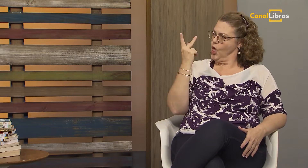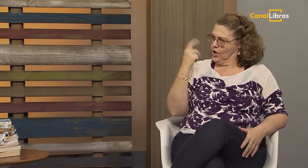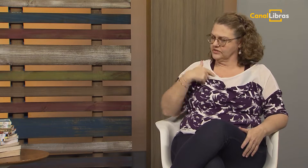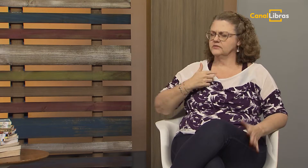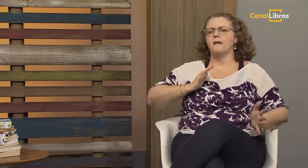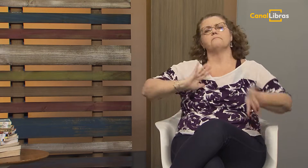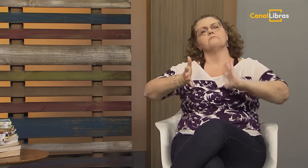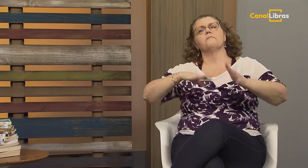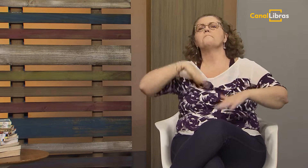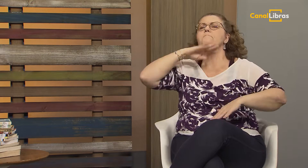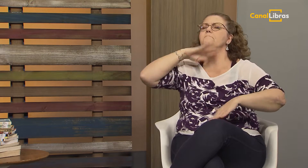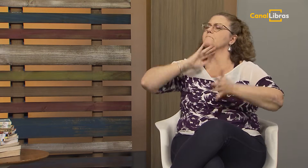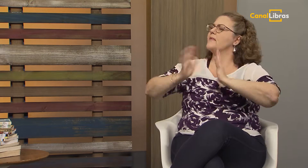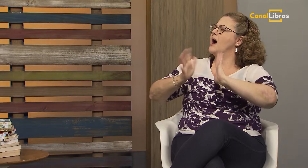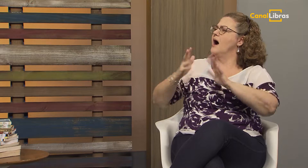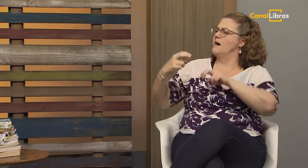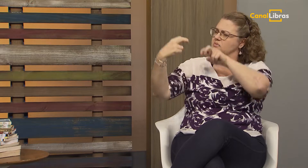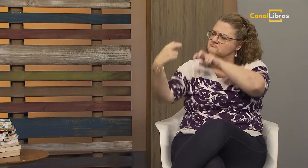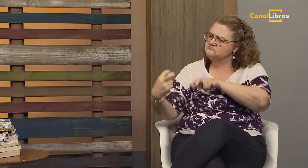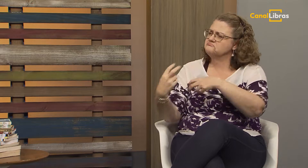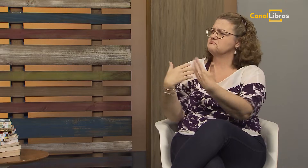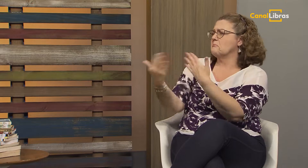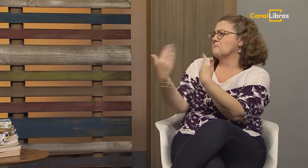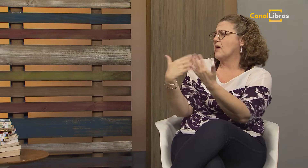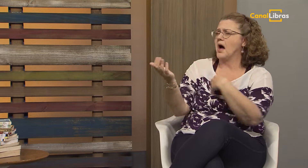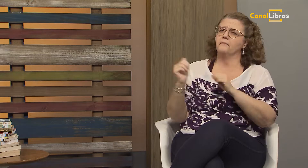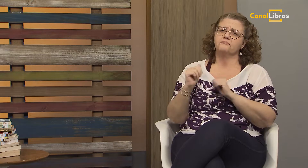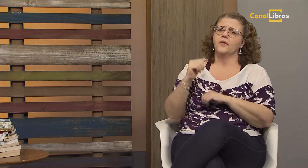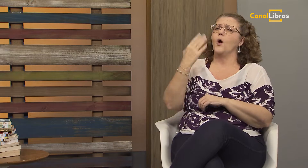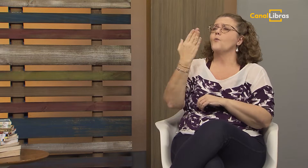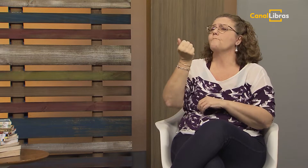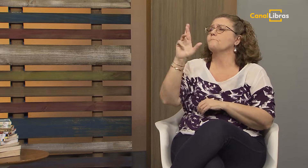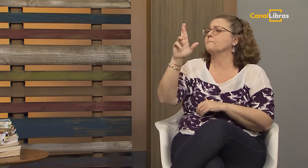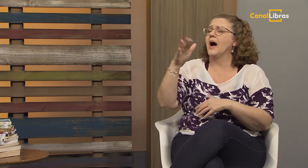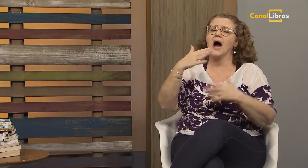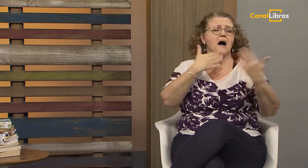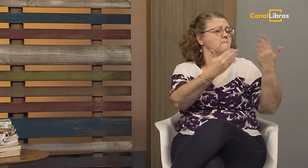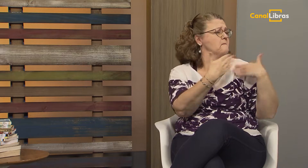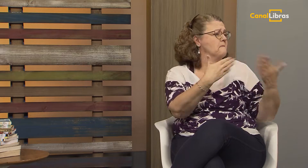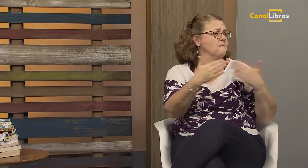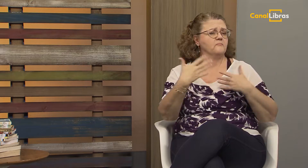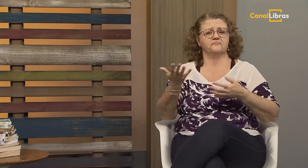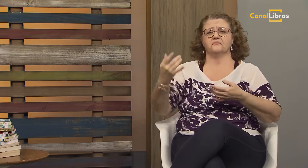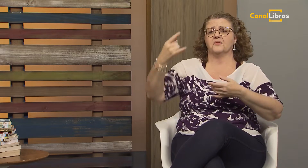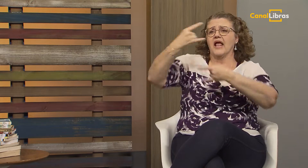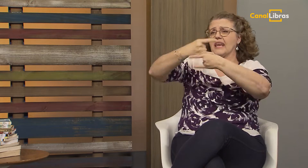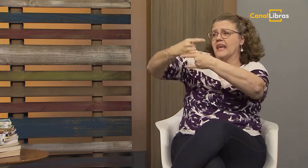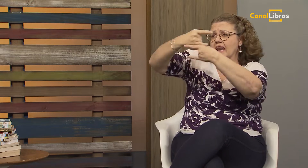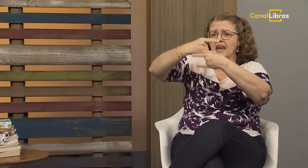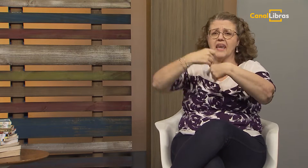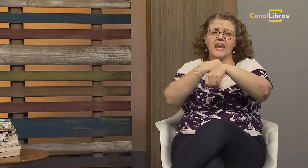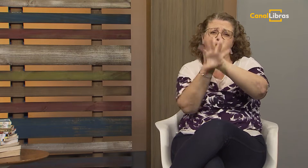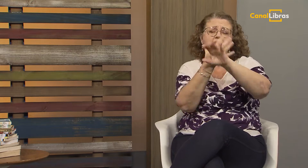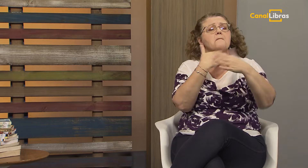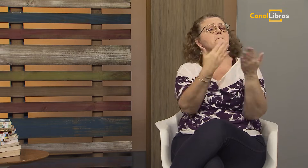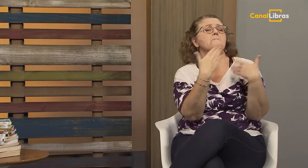diferentes. Por exemplo, eu, Heloíse, num bate-papo, em um bar, ou em uma live de webcam, ou de